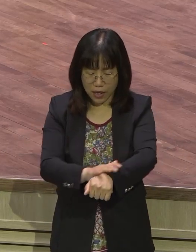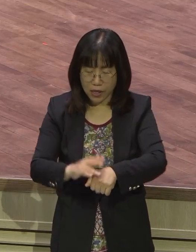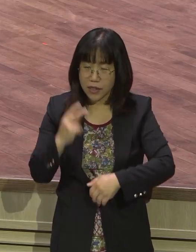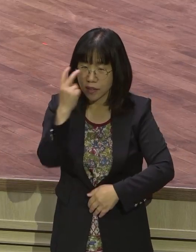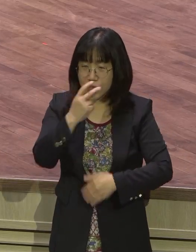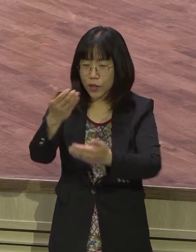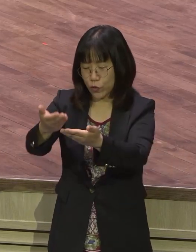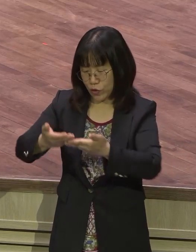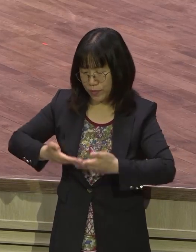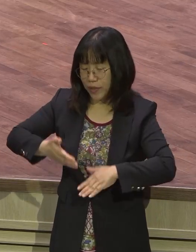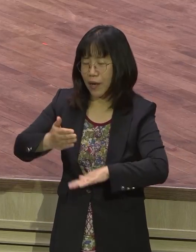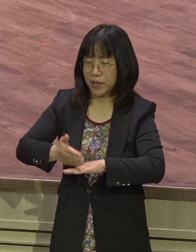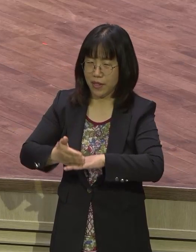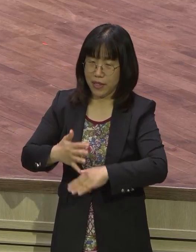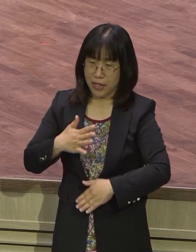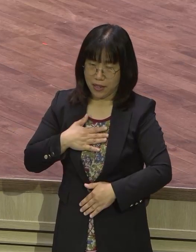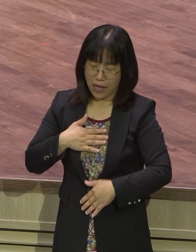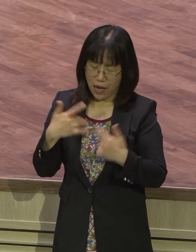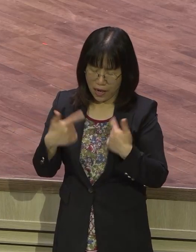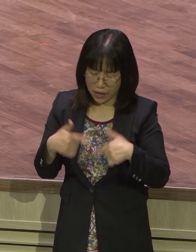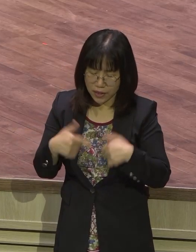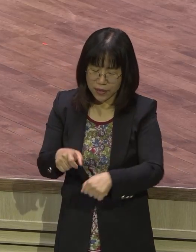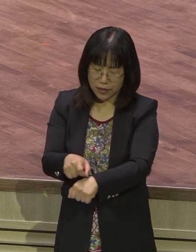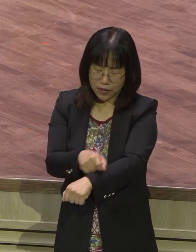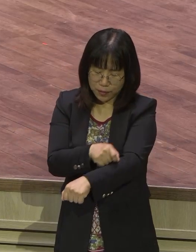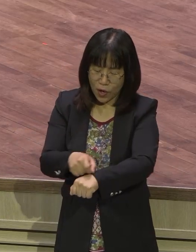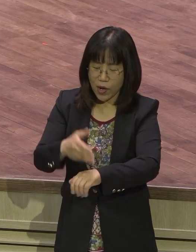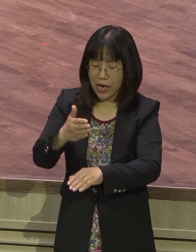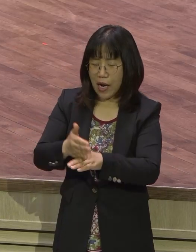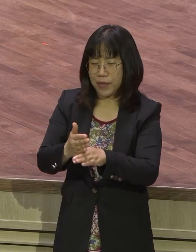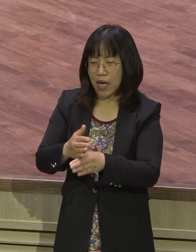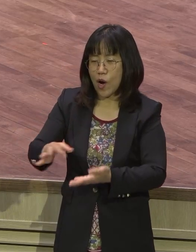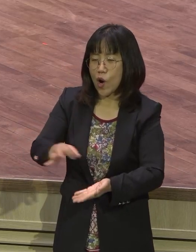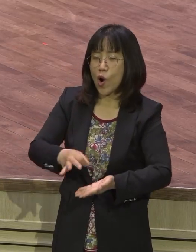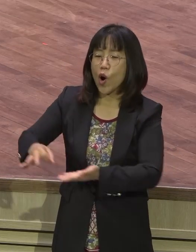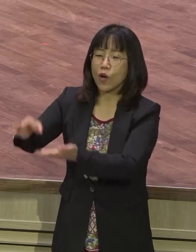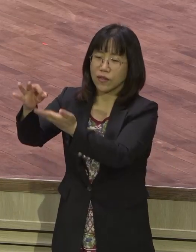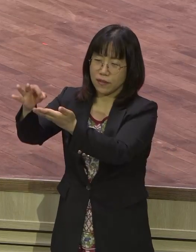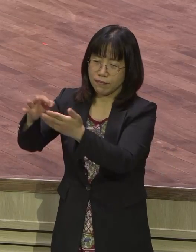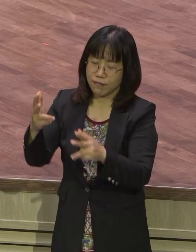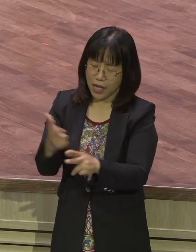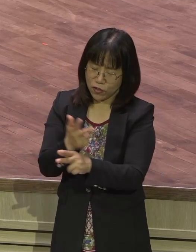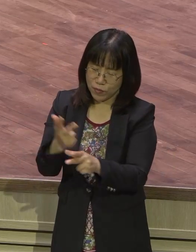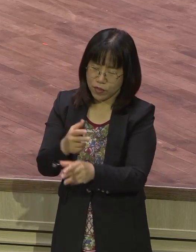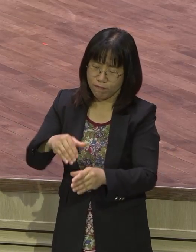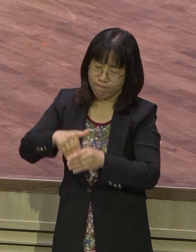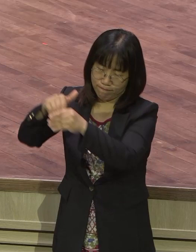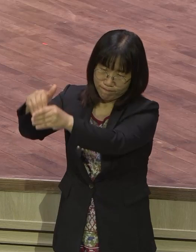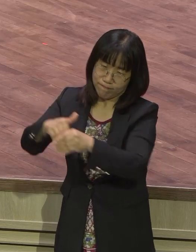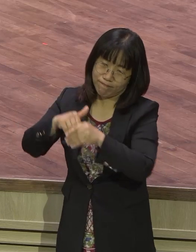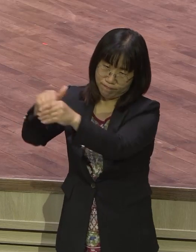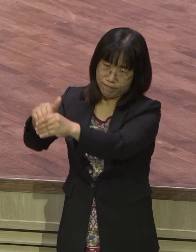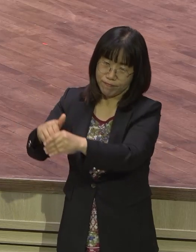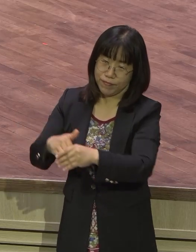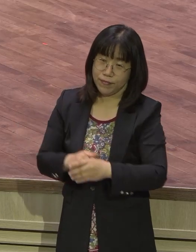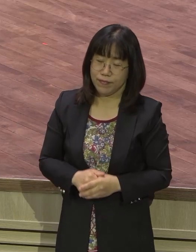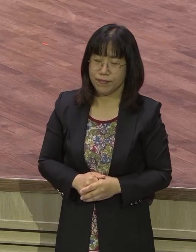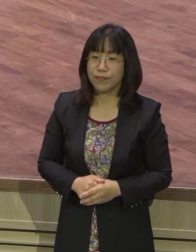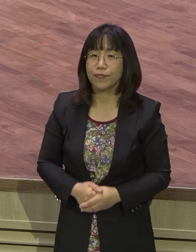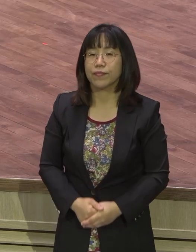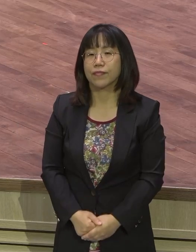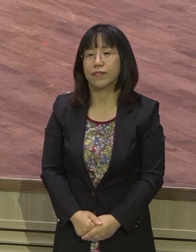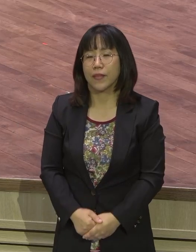저는요 특별 감사한 걸 매주 드려요 하나님 한 주간 동안 지켜주신 너무 감사하잖아요 형식적인 그런